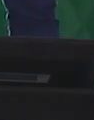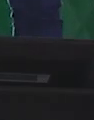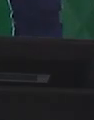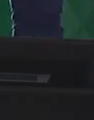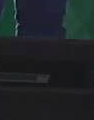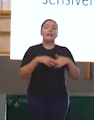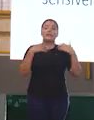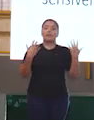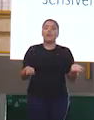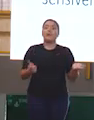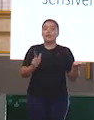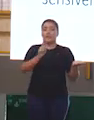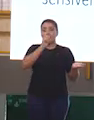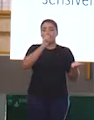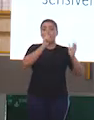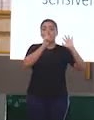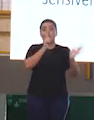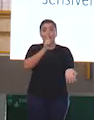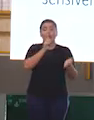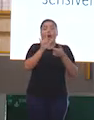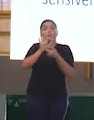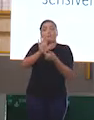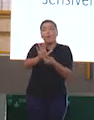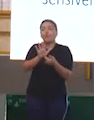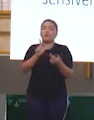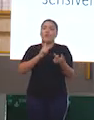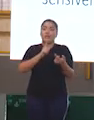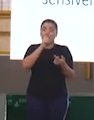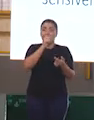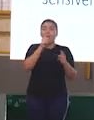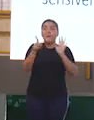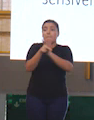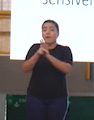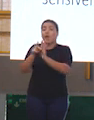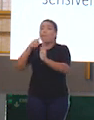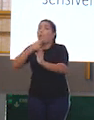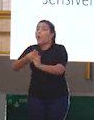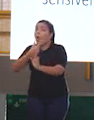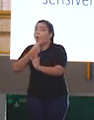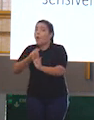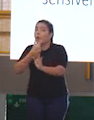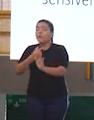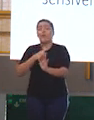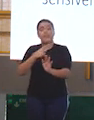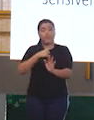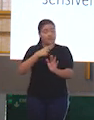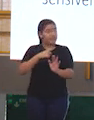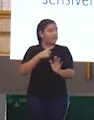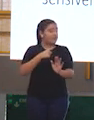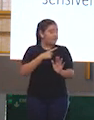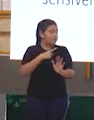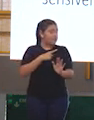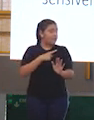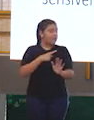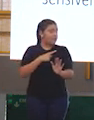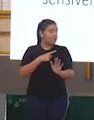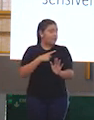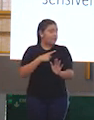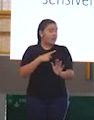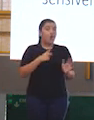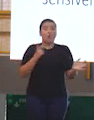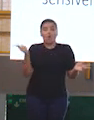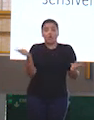Bom, o pênis. Como já falei para vocês, o pênis é o órgão copulador masculino. Ele é formado por corpos cavernosos e